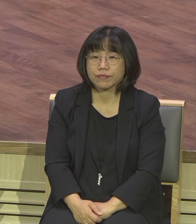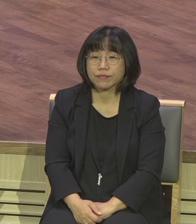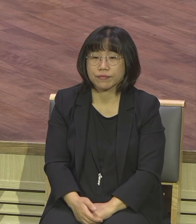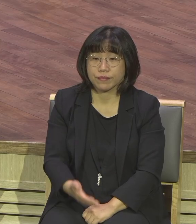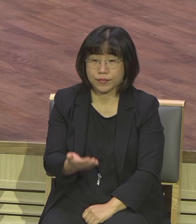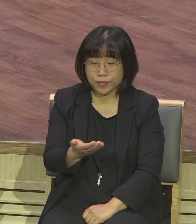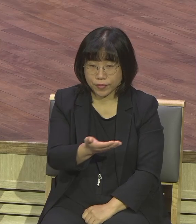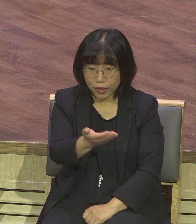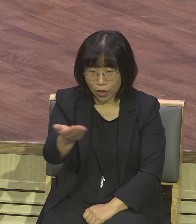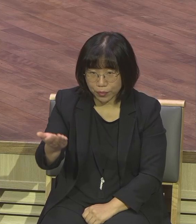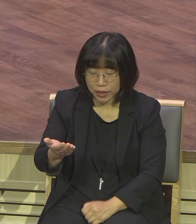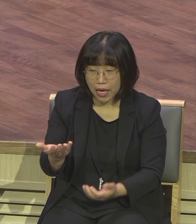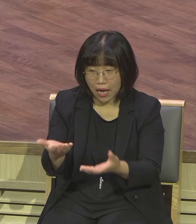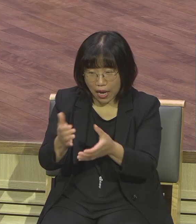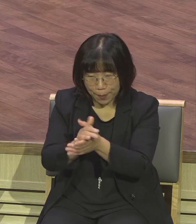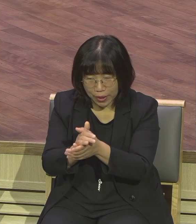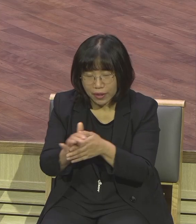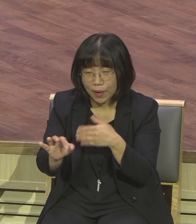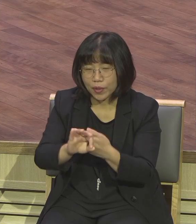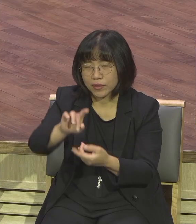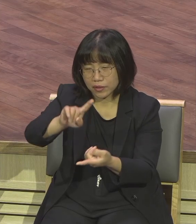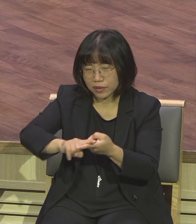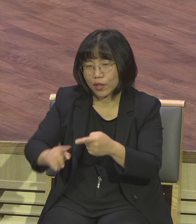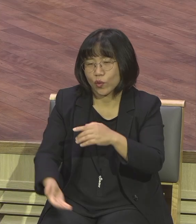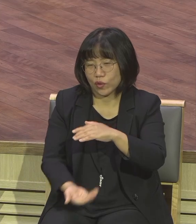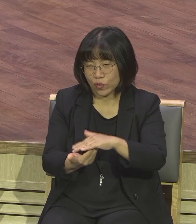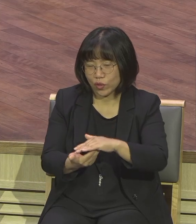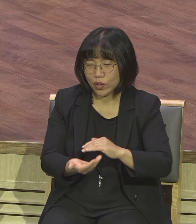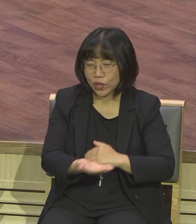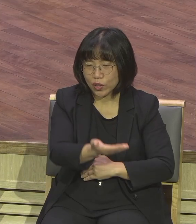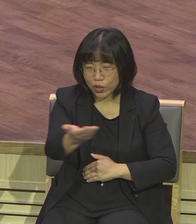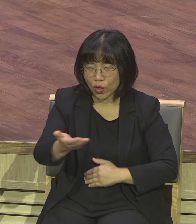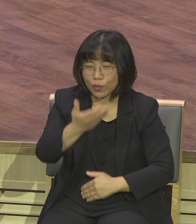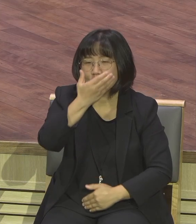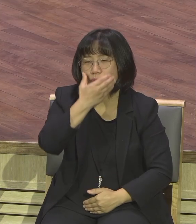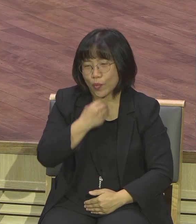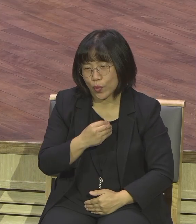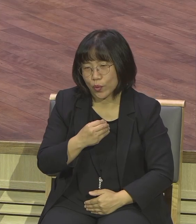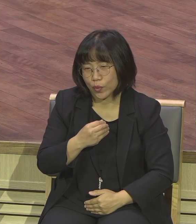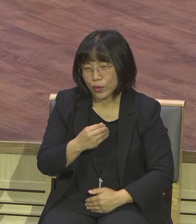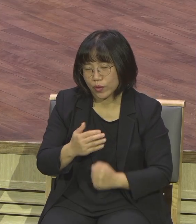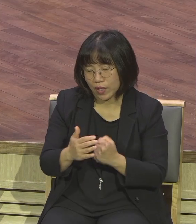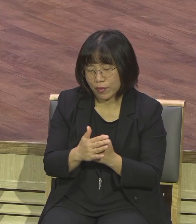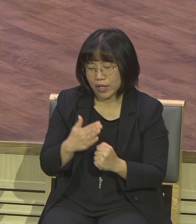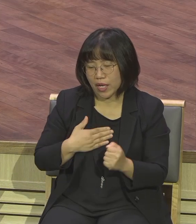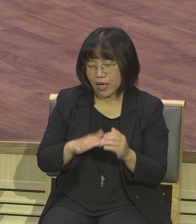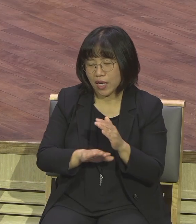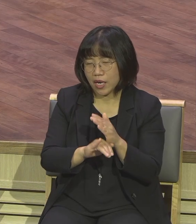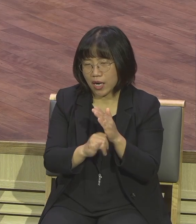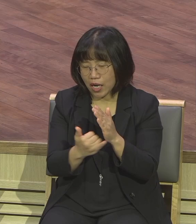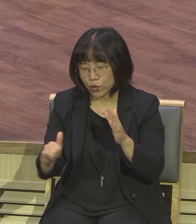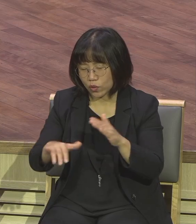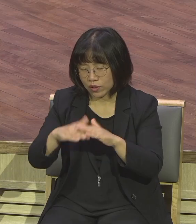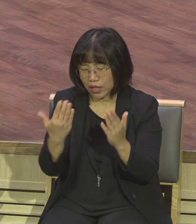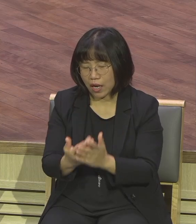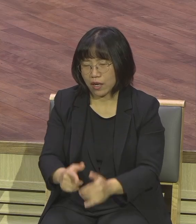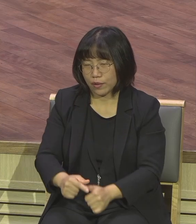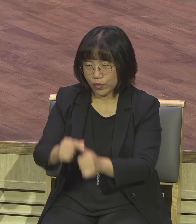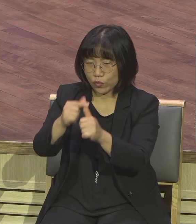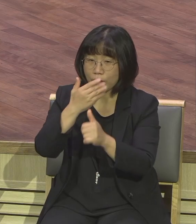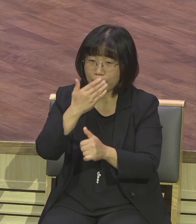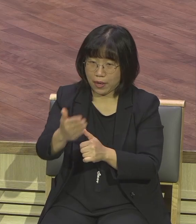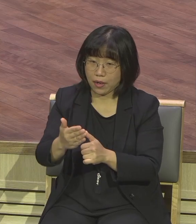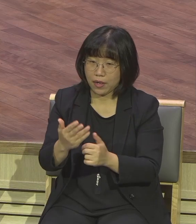여러분 받으면 그대로 돼요. 여러분이 복이 되면 가족 여러분 다 살아요. 여러분 때문에 형제들 다